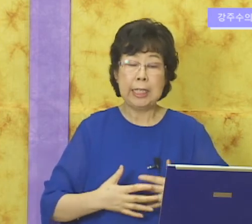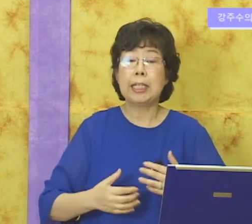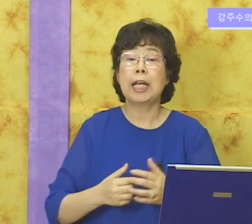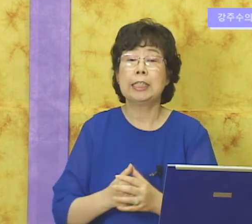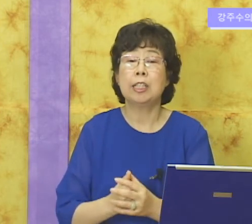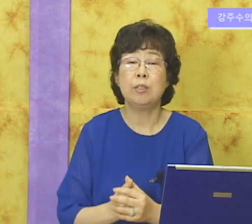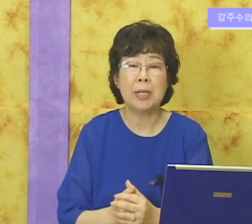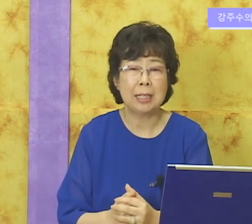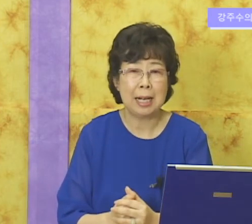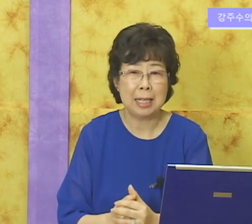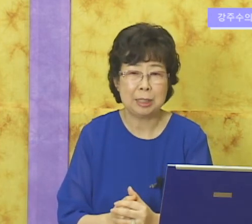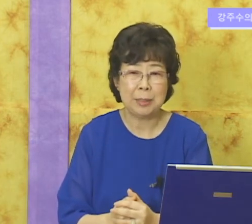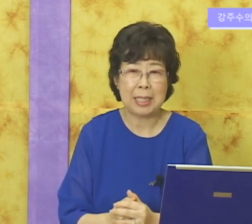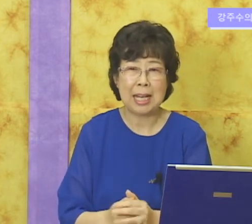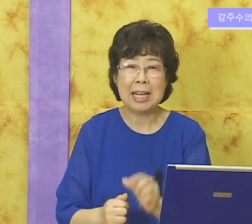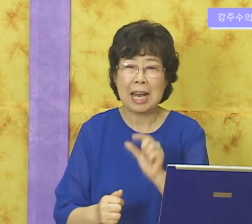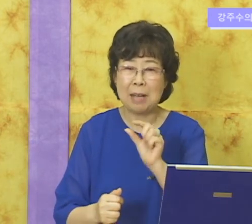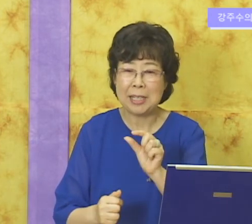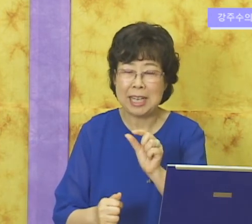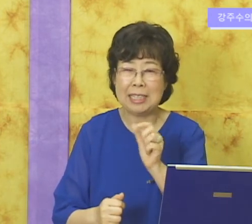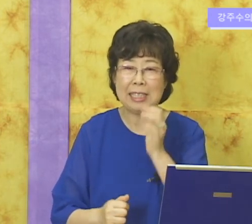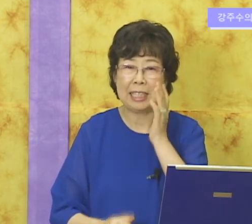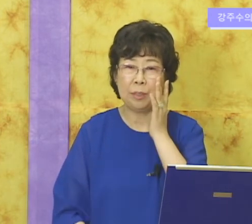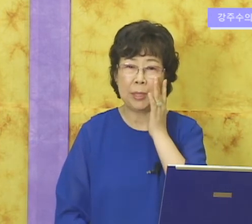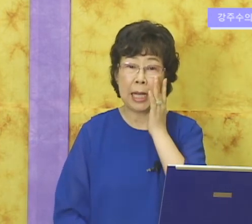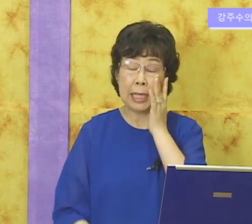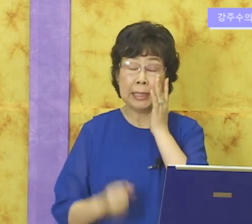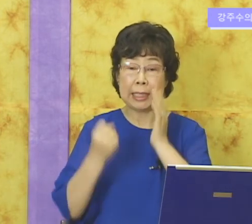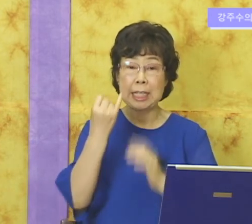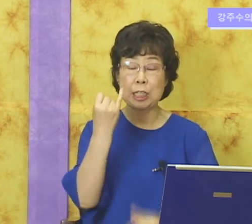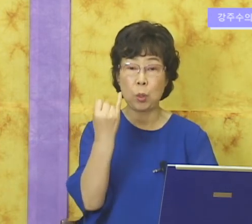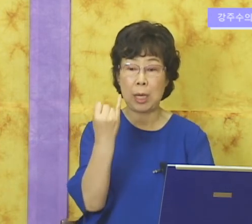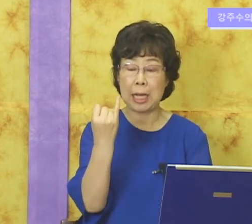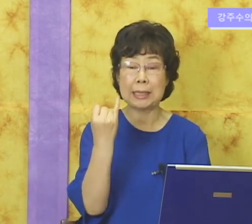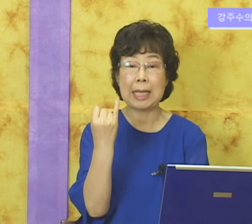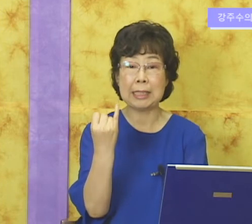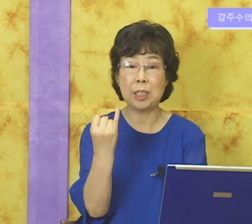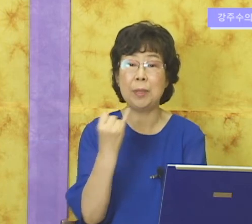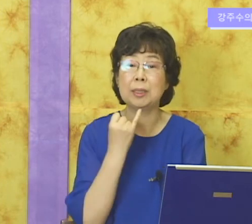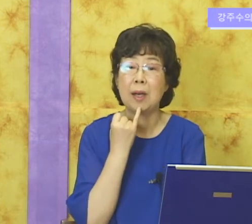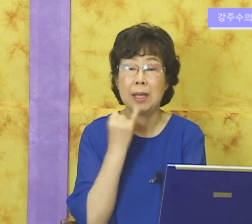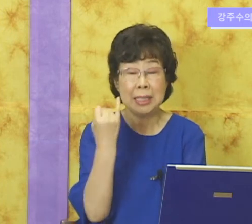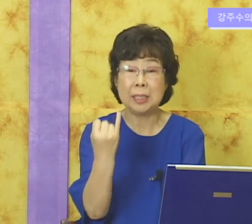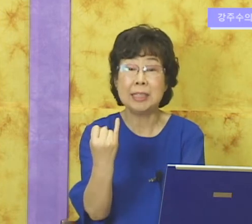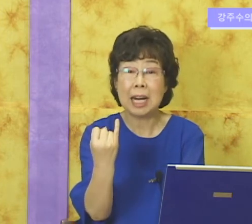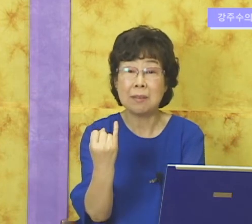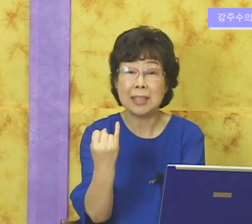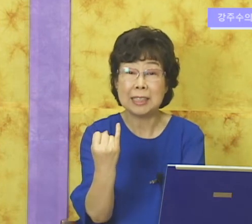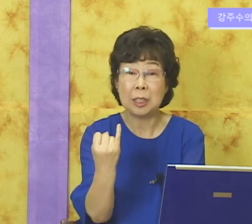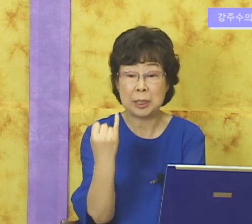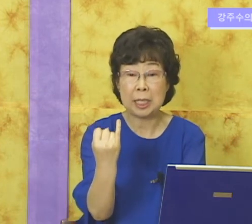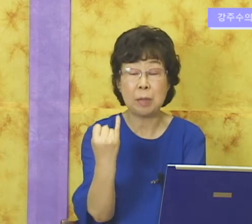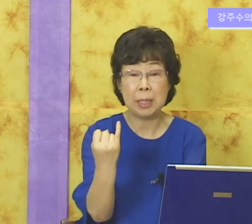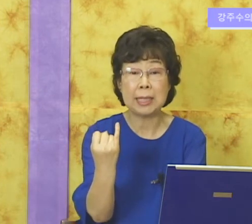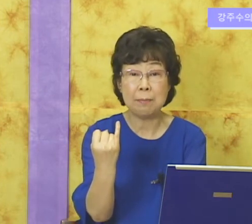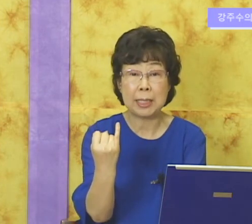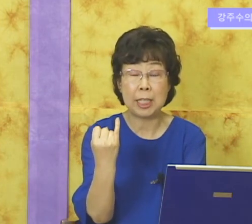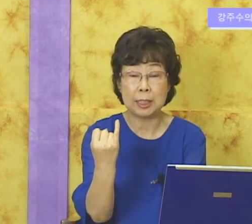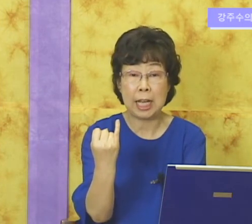접촉하느냐에 따라서 의미가 달라집니다. 하나만 예를 들겠습니다. 자, 새끼손가락 사지를 펴서, 이거 여자라고 그랬죠. 자, 이렇게 하면 여자입니다.